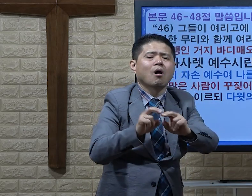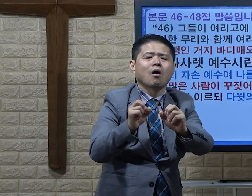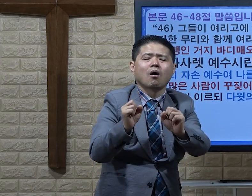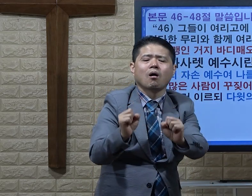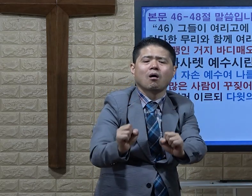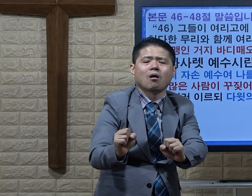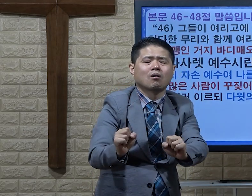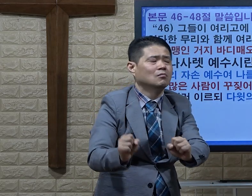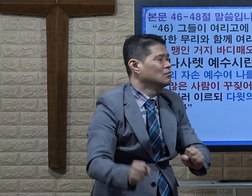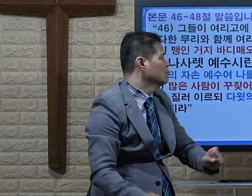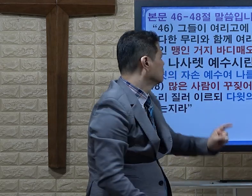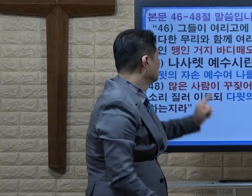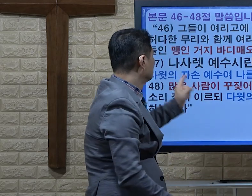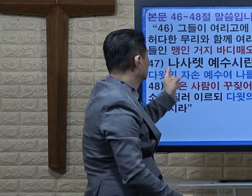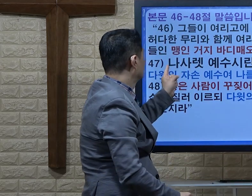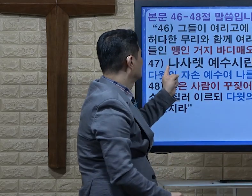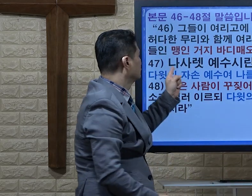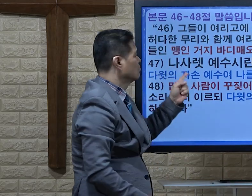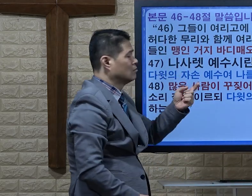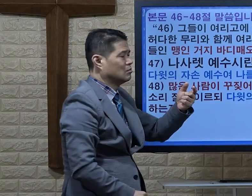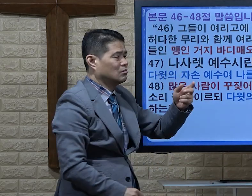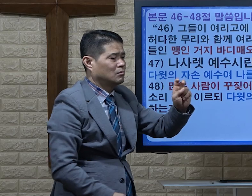앉아 있었습니다. 47절